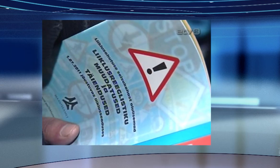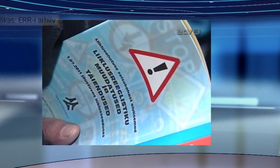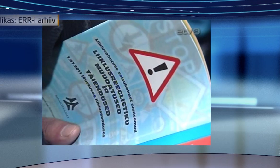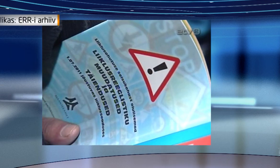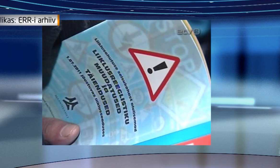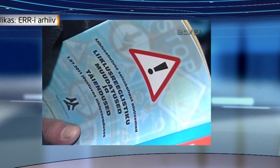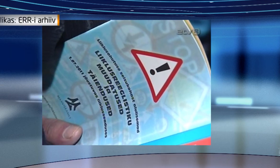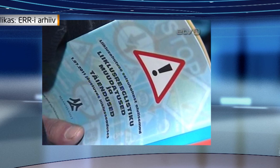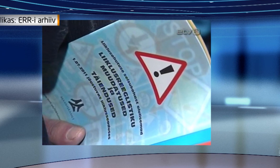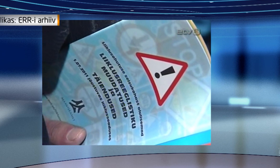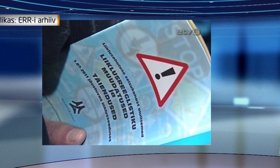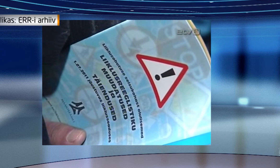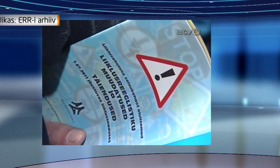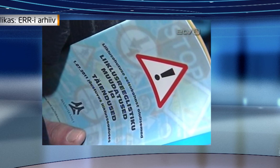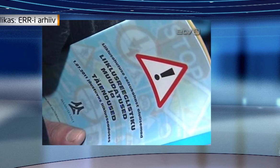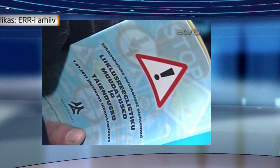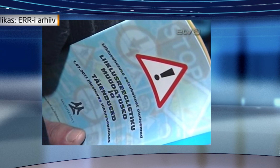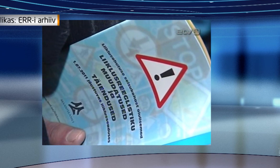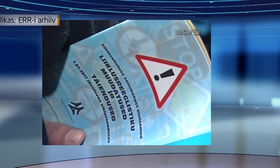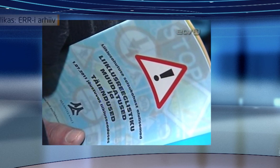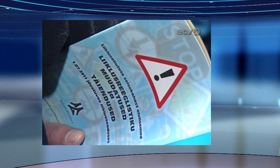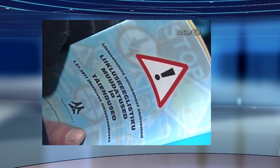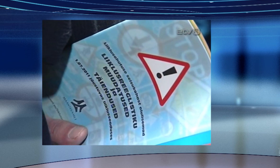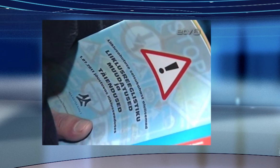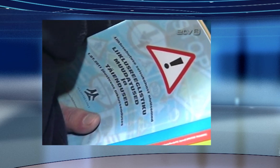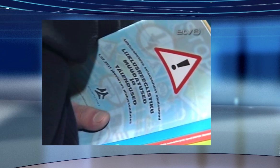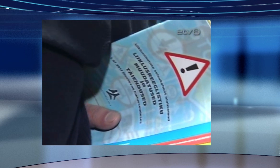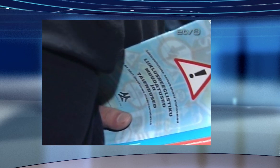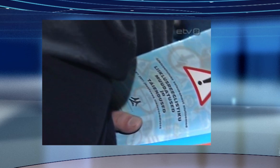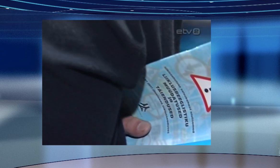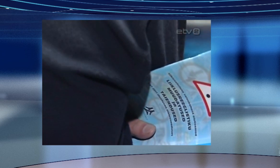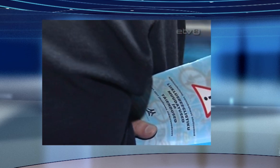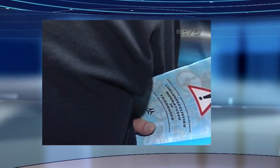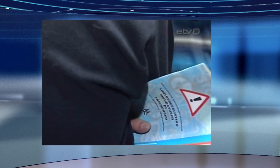Ja nagu me näeme, siin ongi näidatud asulas on 2 sekundit see tiki